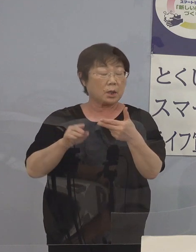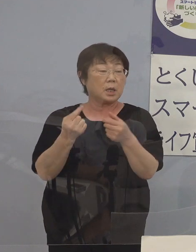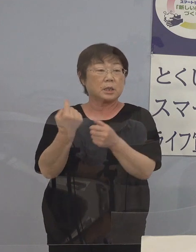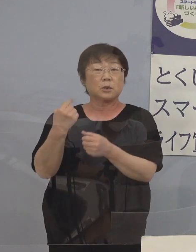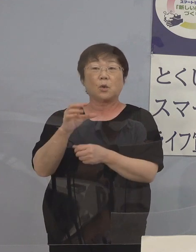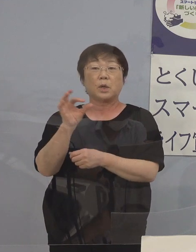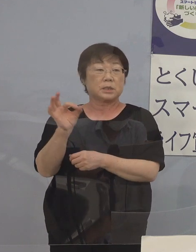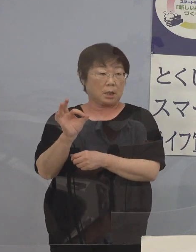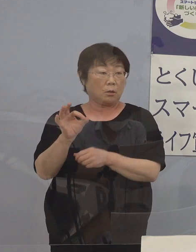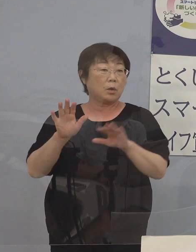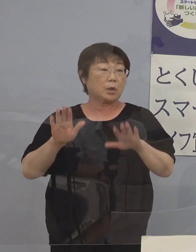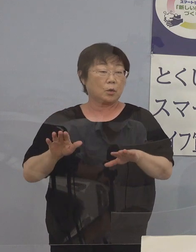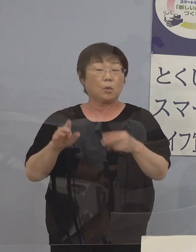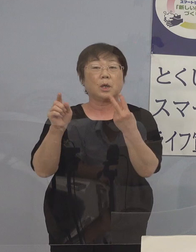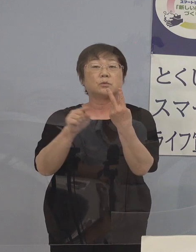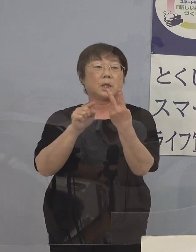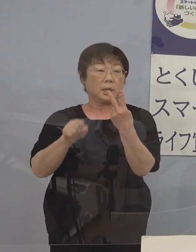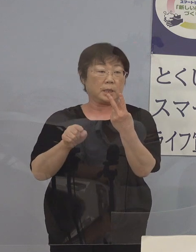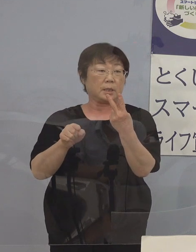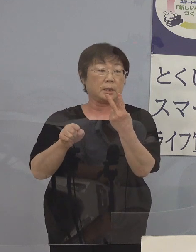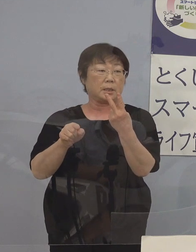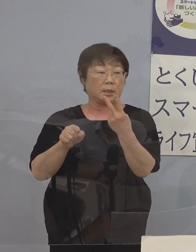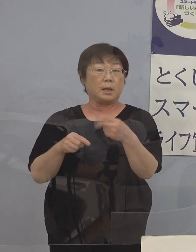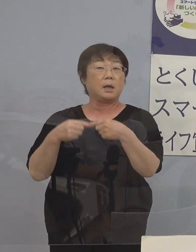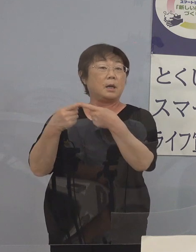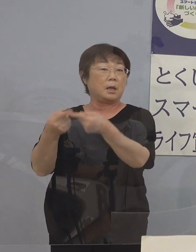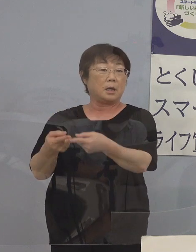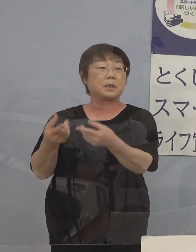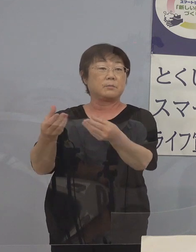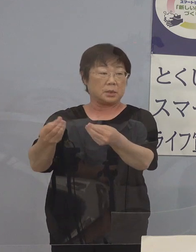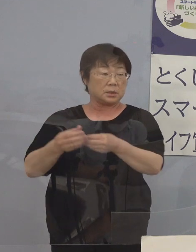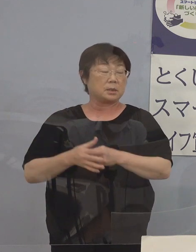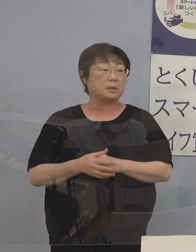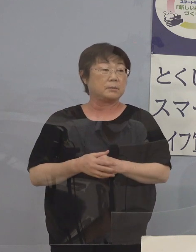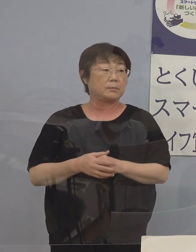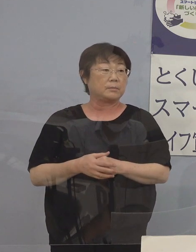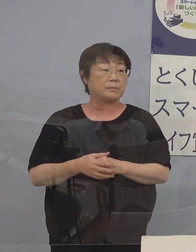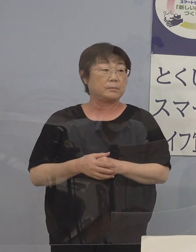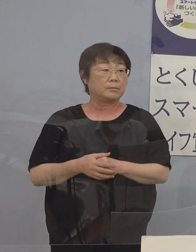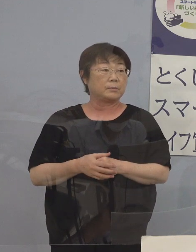でありましたが、今日はお二人がこちらに入っておられます。